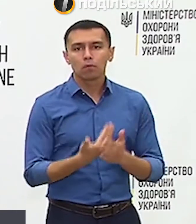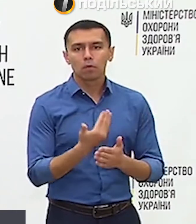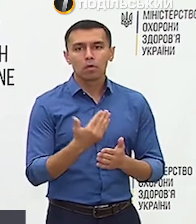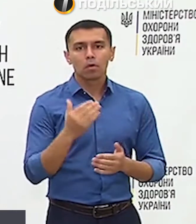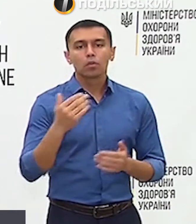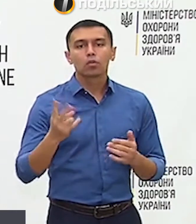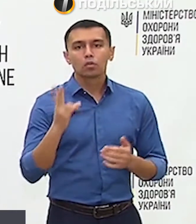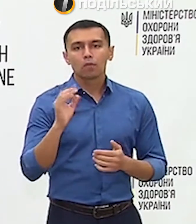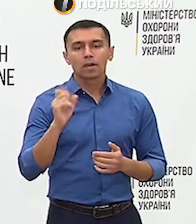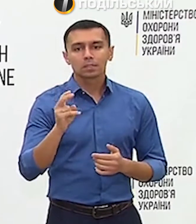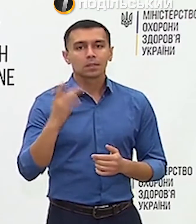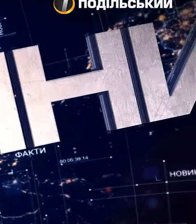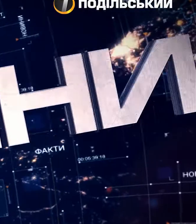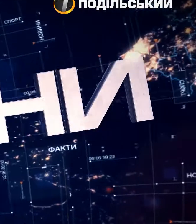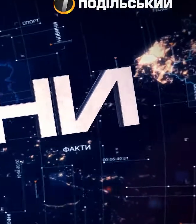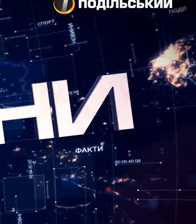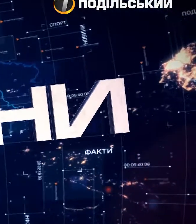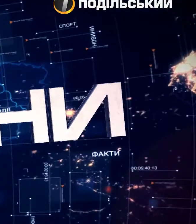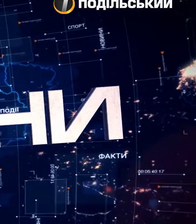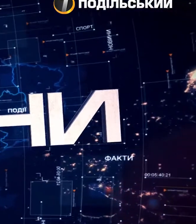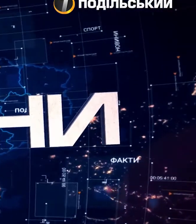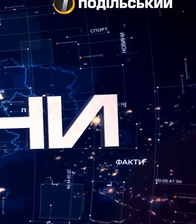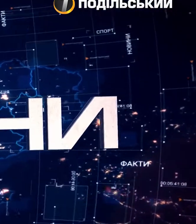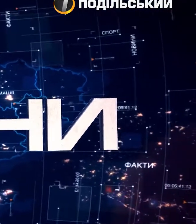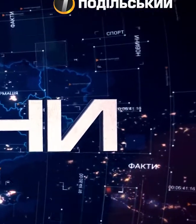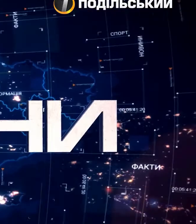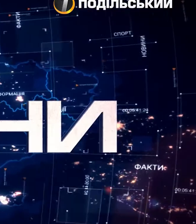Novavax Сполучених Штатів Америки.